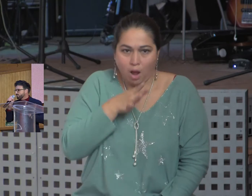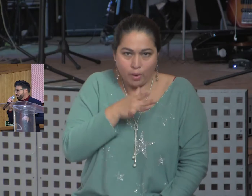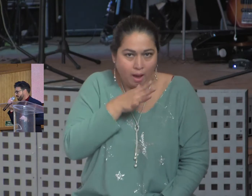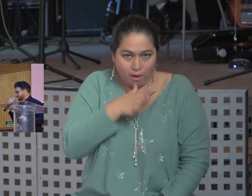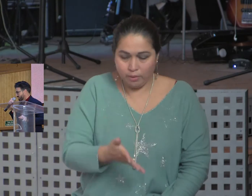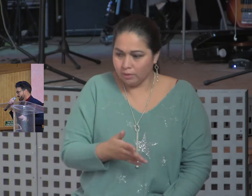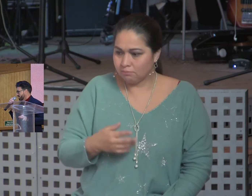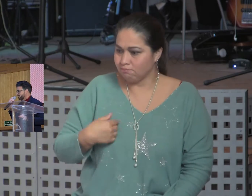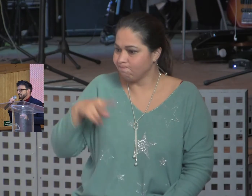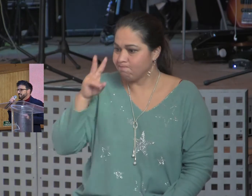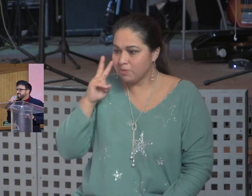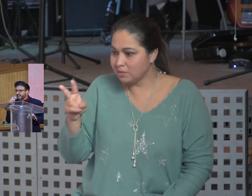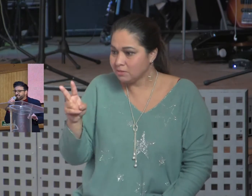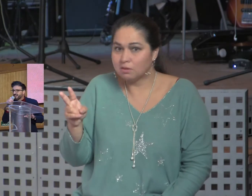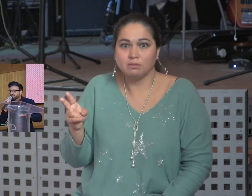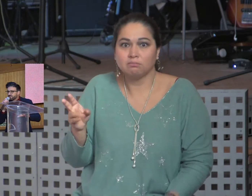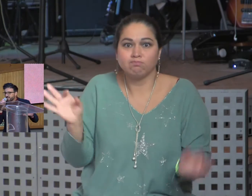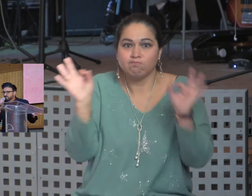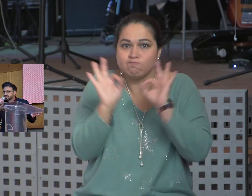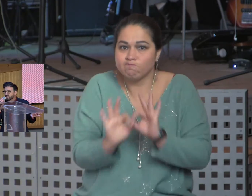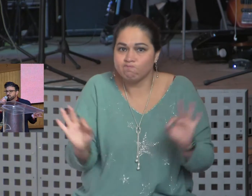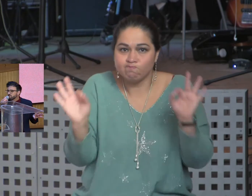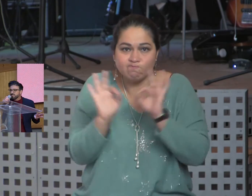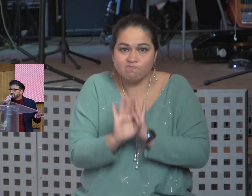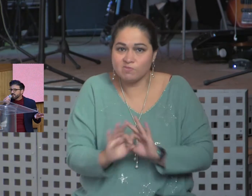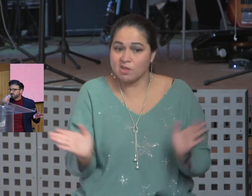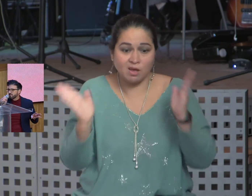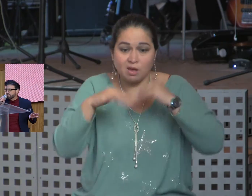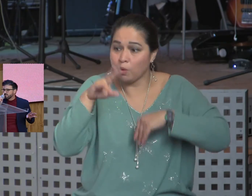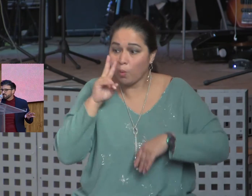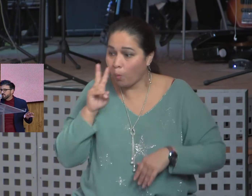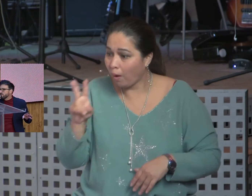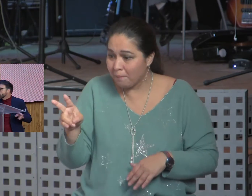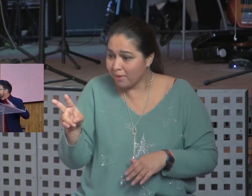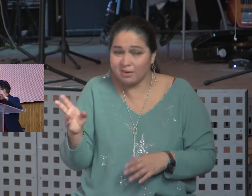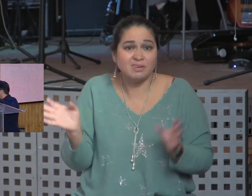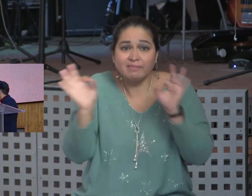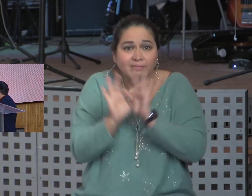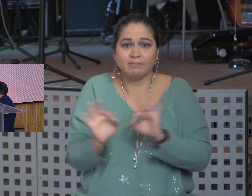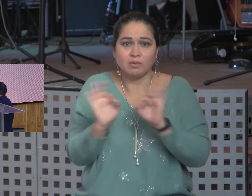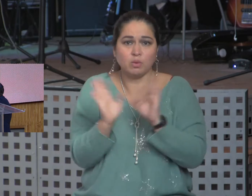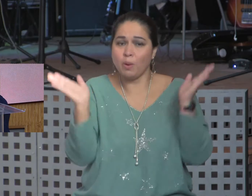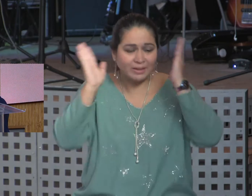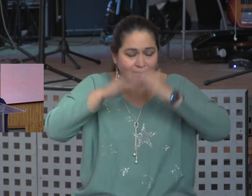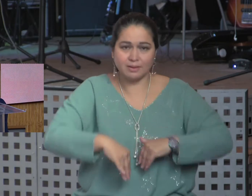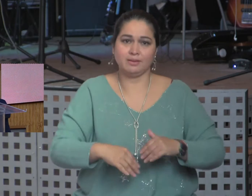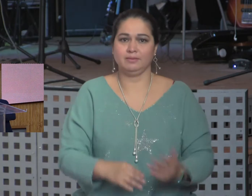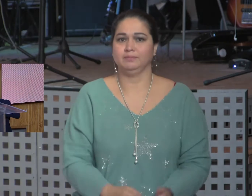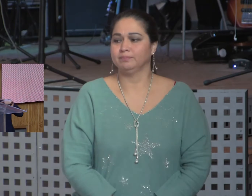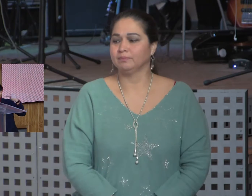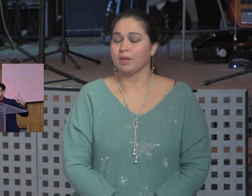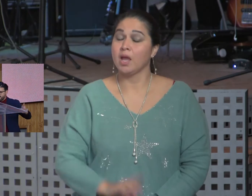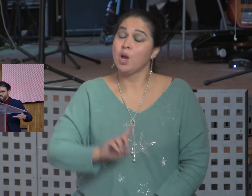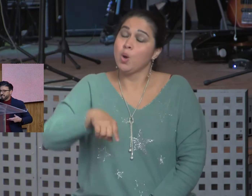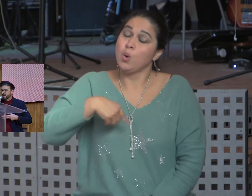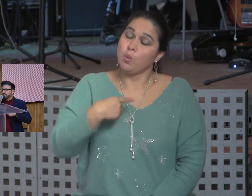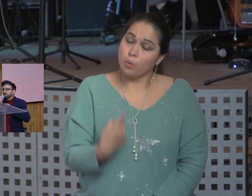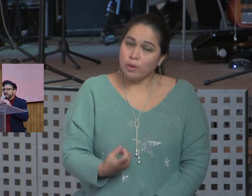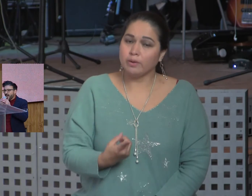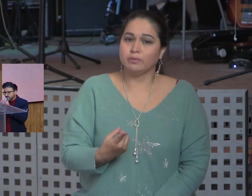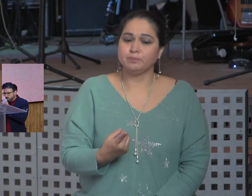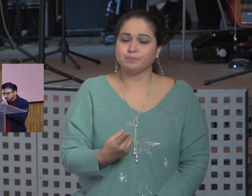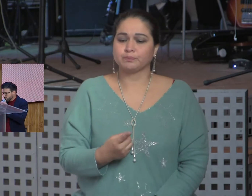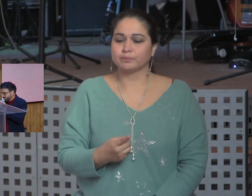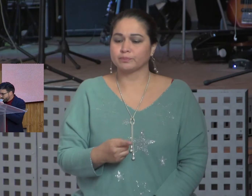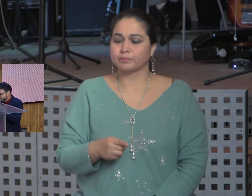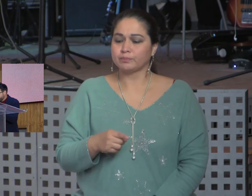ni un ápice, nada, cero, se destruyó entero. Luego volvieron a edificar, al cabo